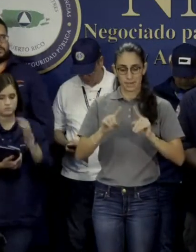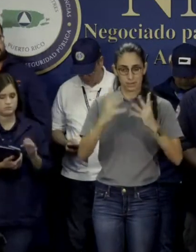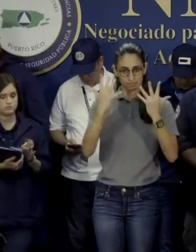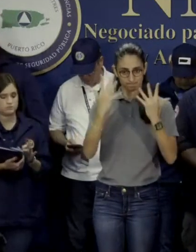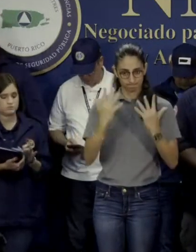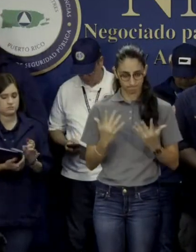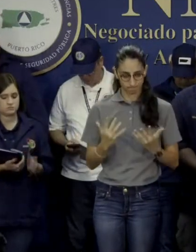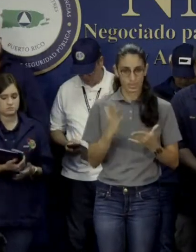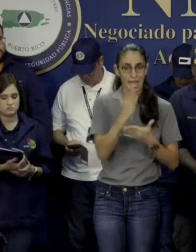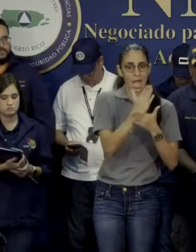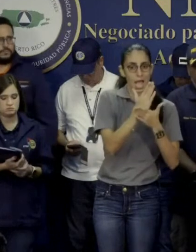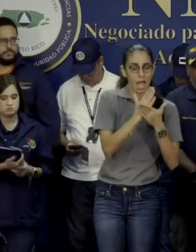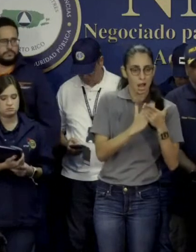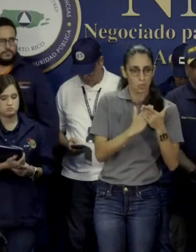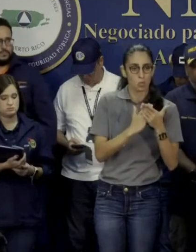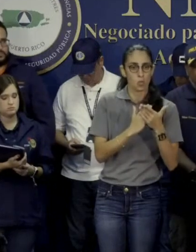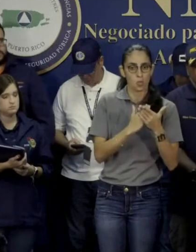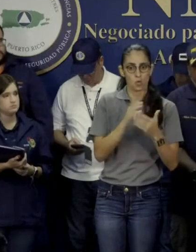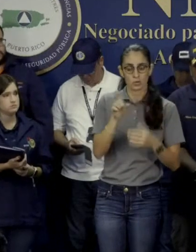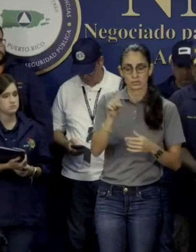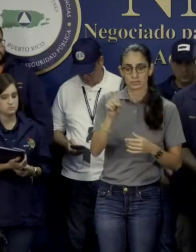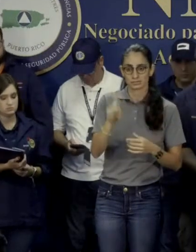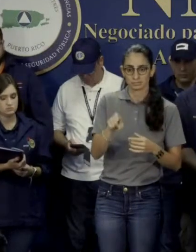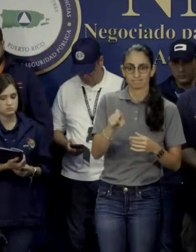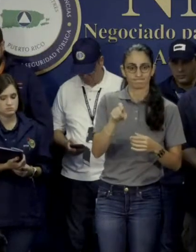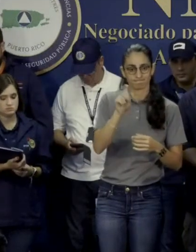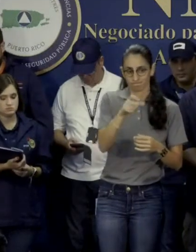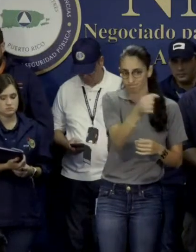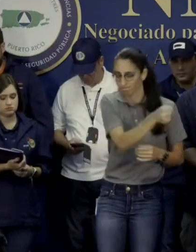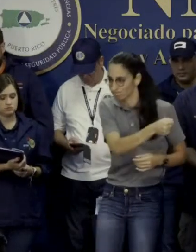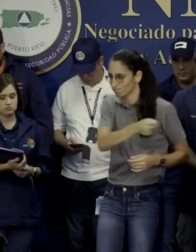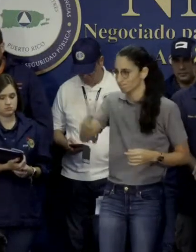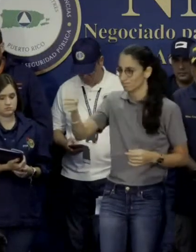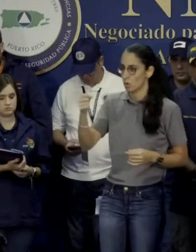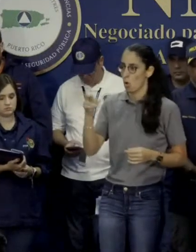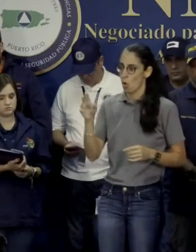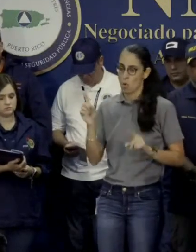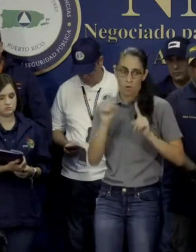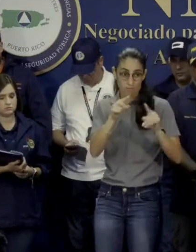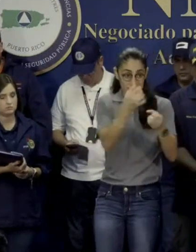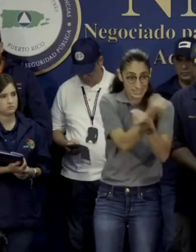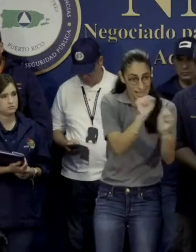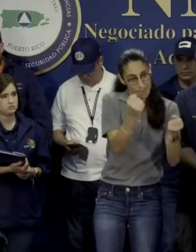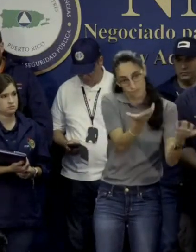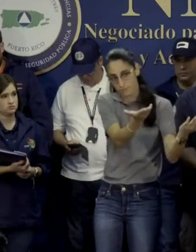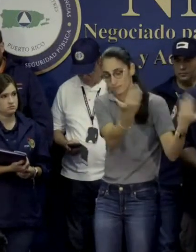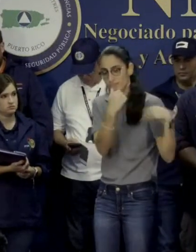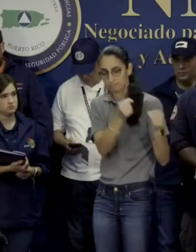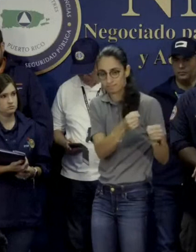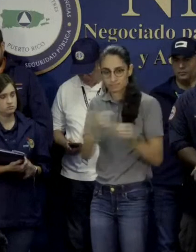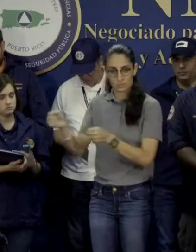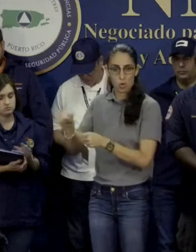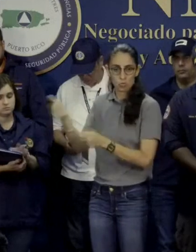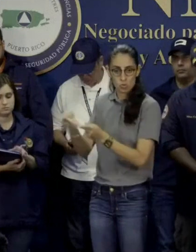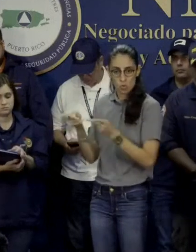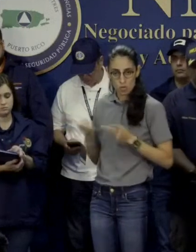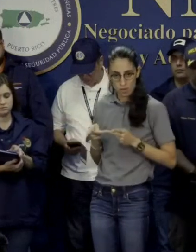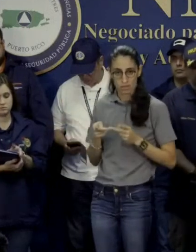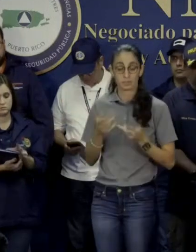Lamentablemente, pues algunos tuvieron que ser desalojados, rescatados. Y es posible